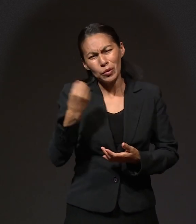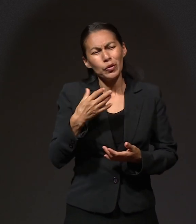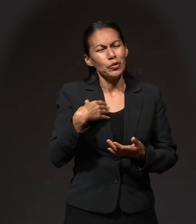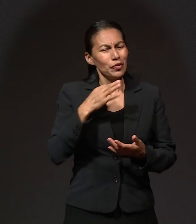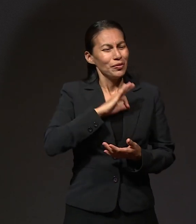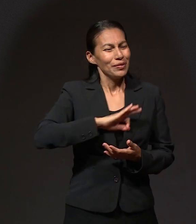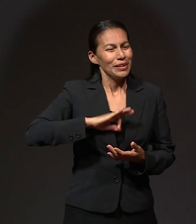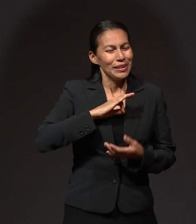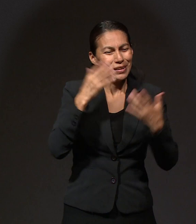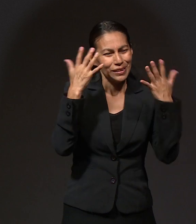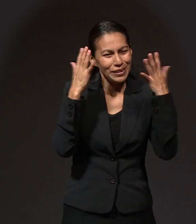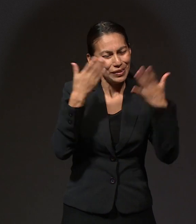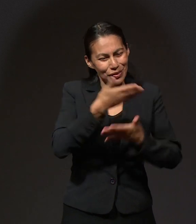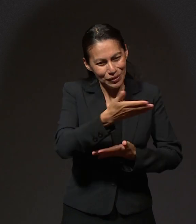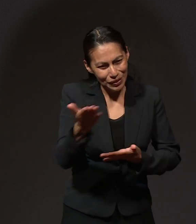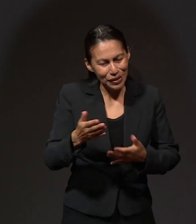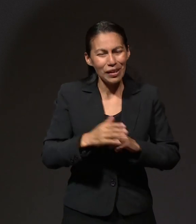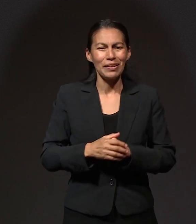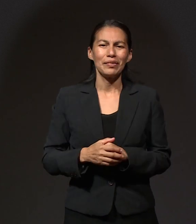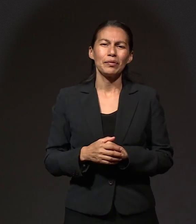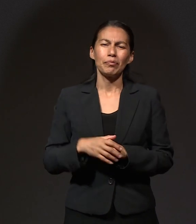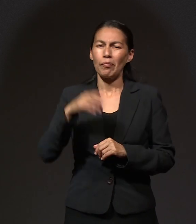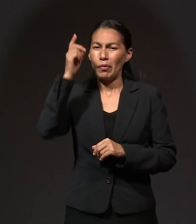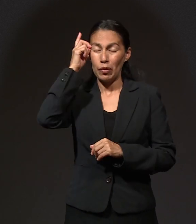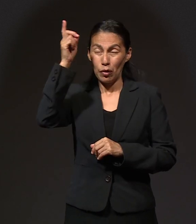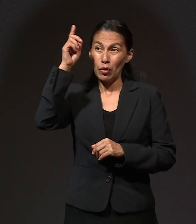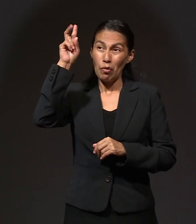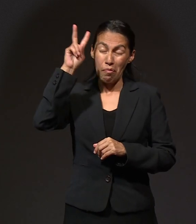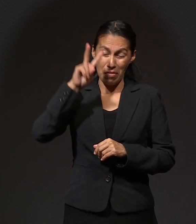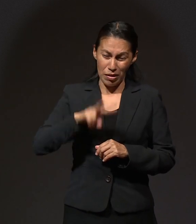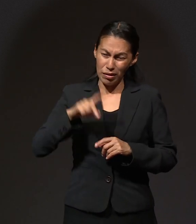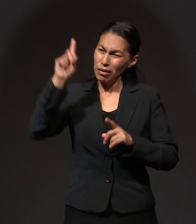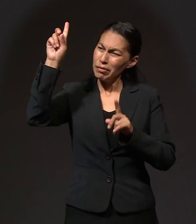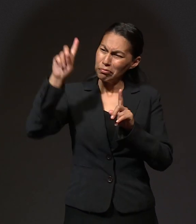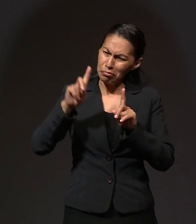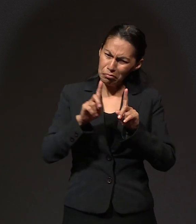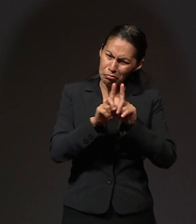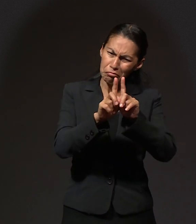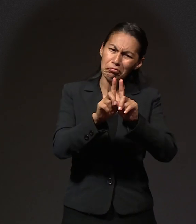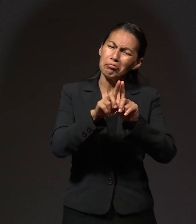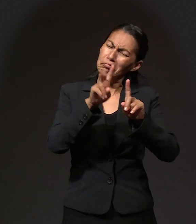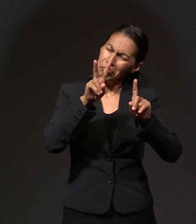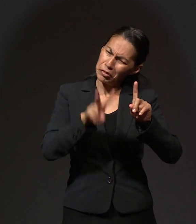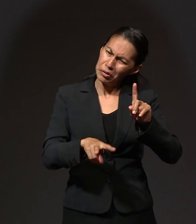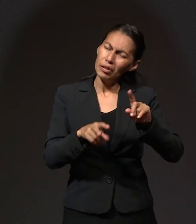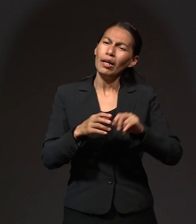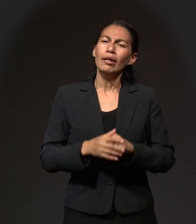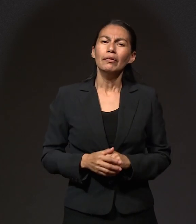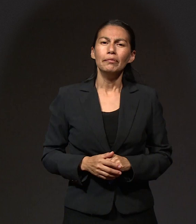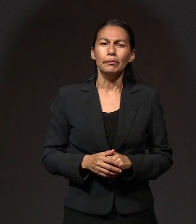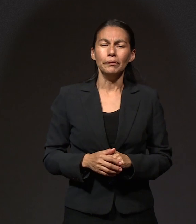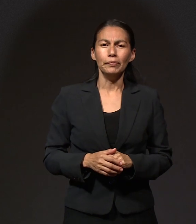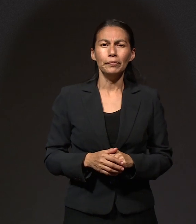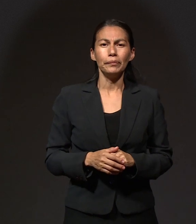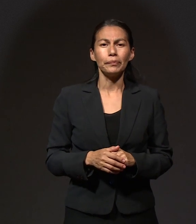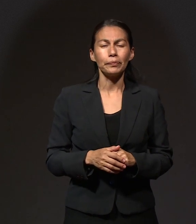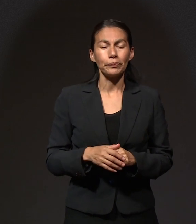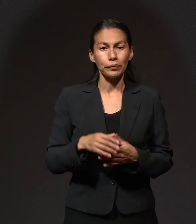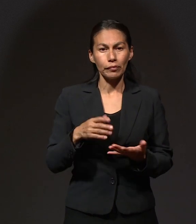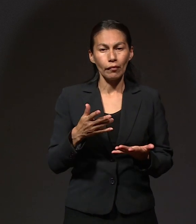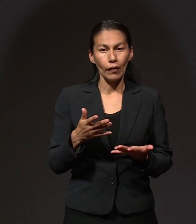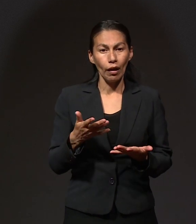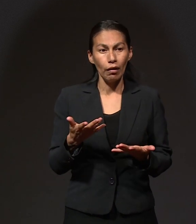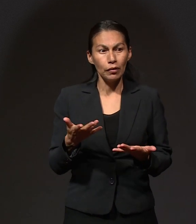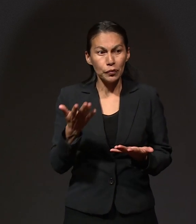Dios comienza a orar en el corazón de una forma tan linda y su presencia es real. Es real. Vemos un mundo invisible a nuestros ojos, la